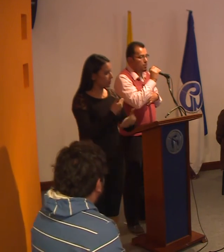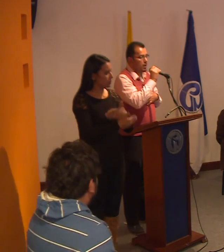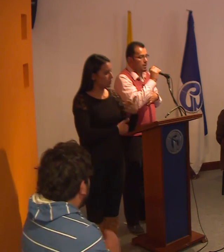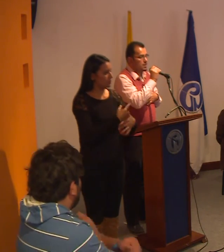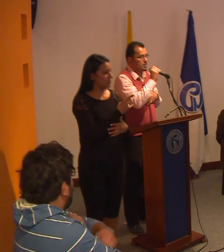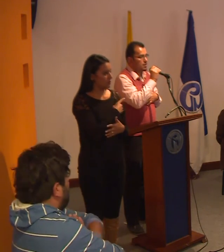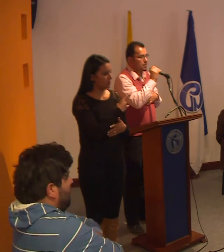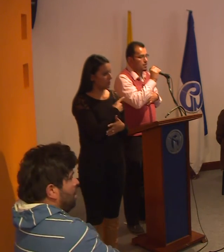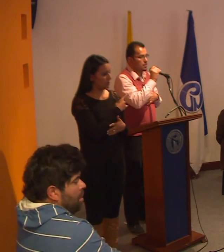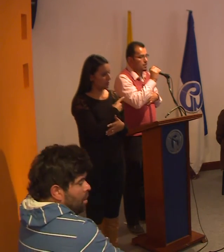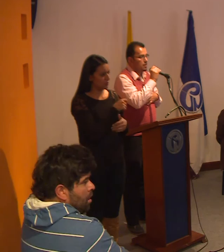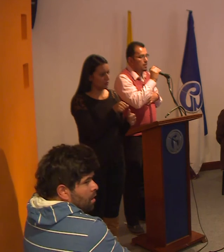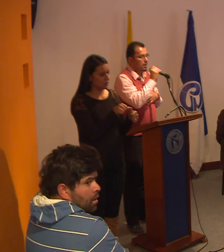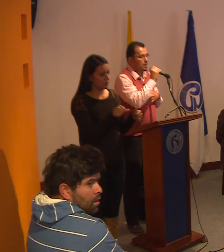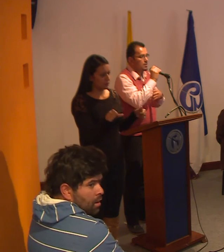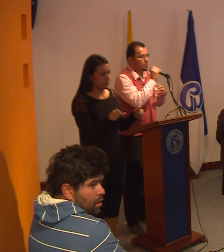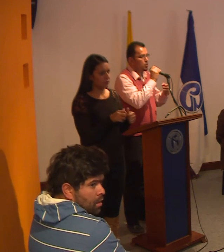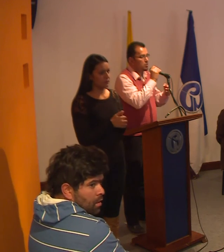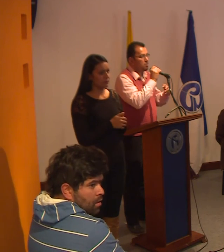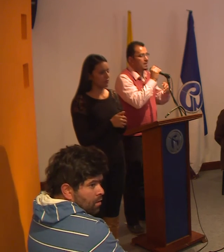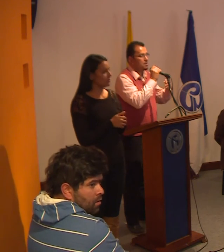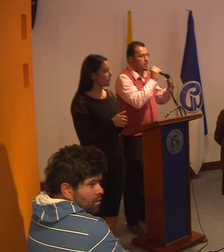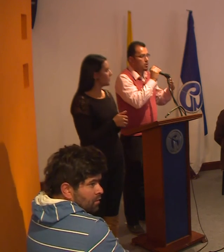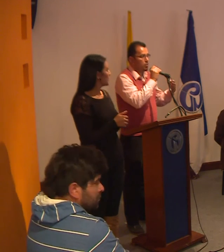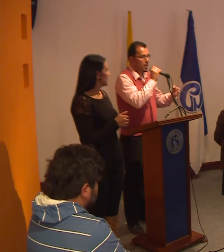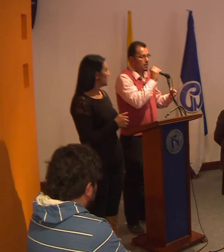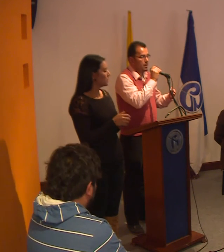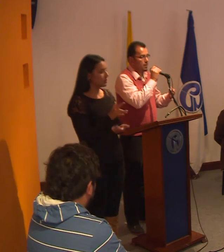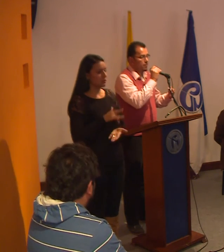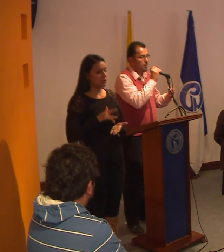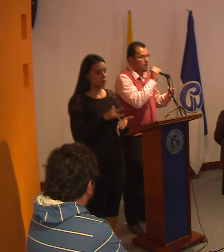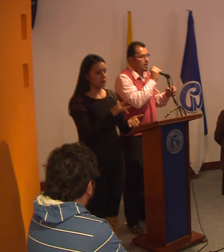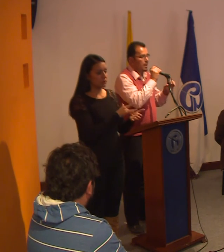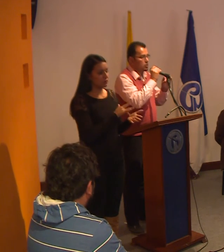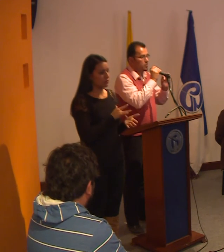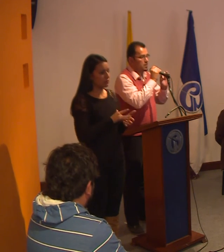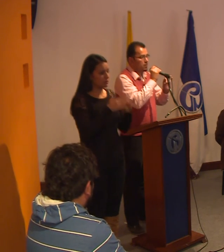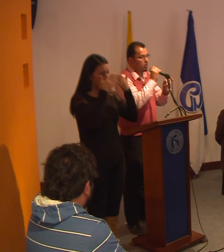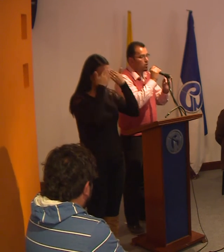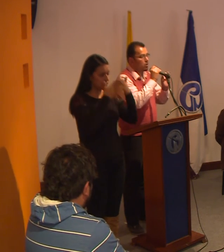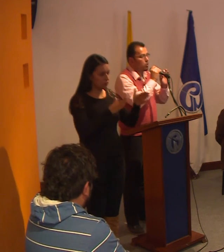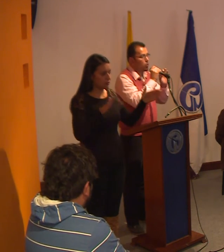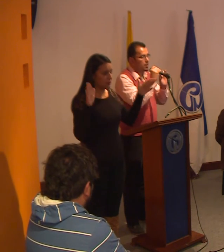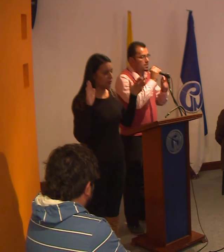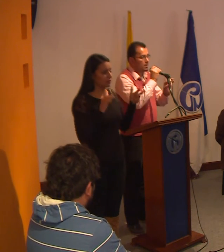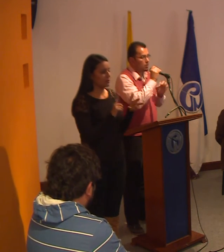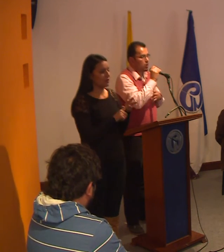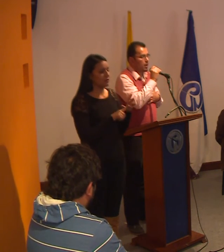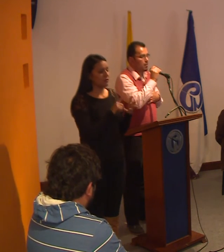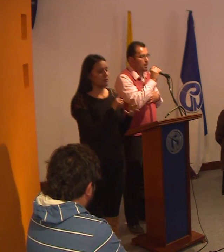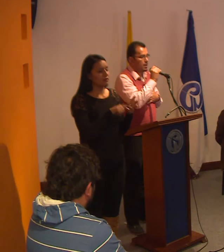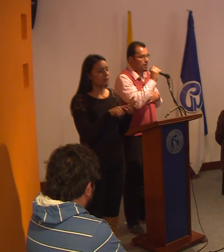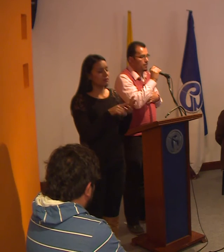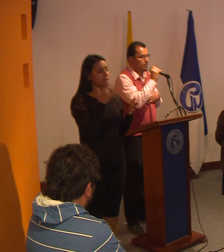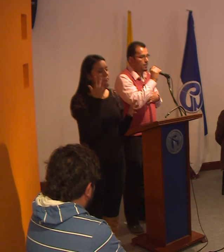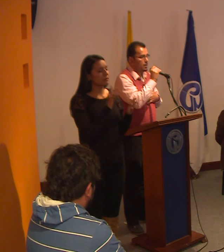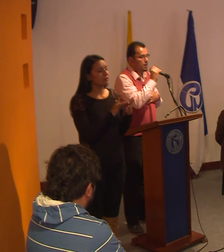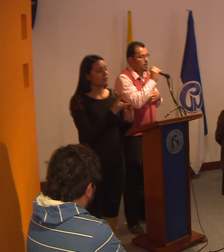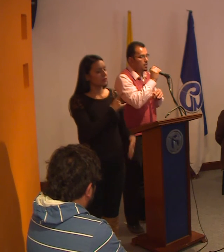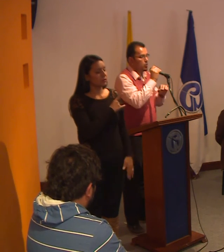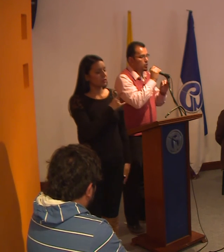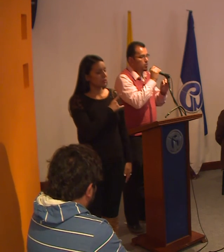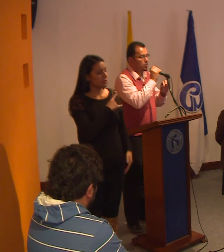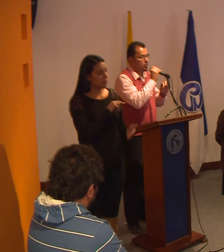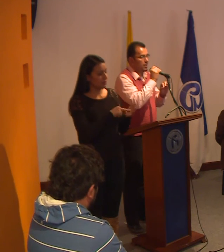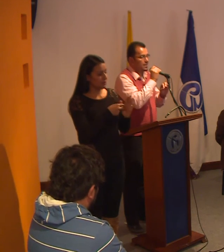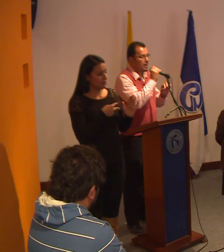universitarios temporales. El tercer punto es participación democrática, caso específico Universidad Tecnológica de Pereira.